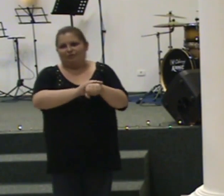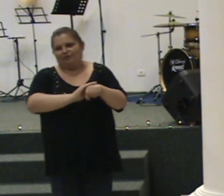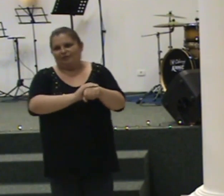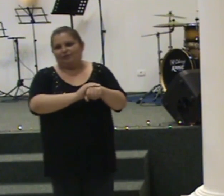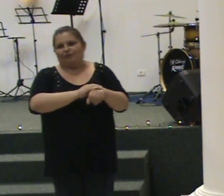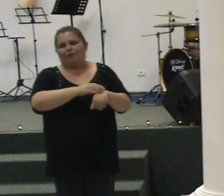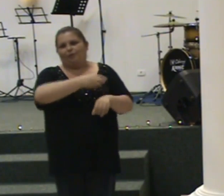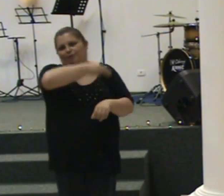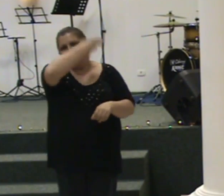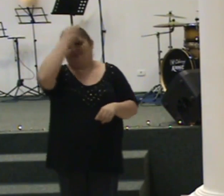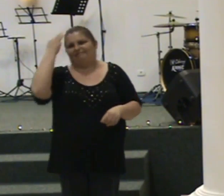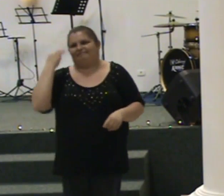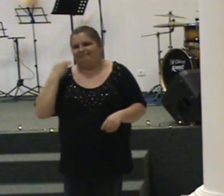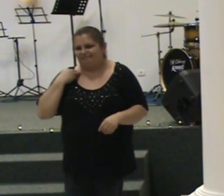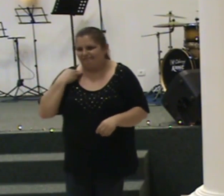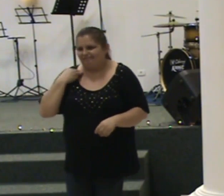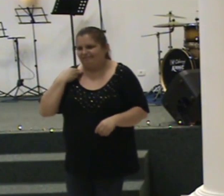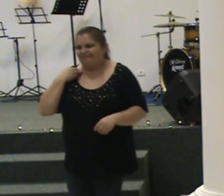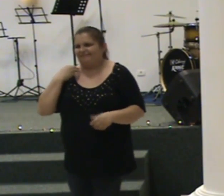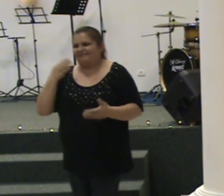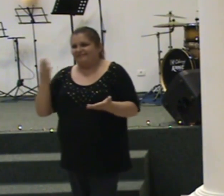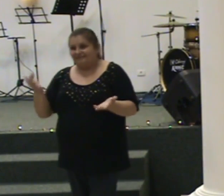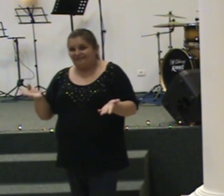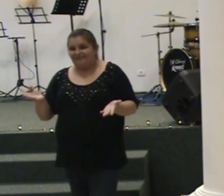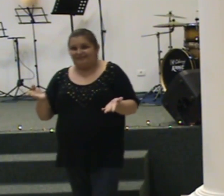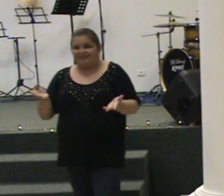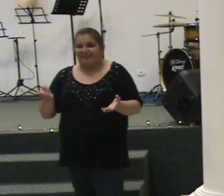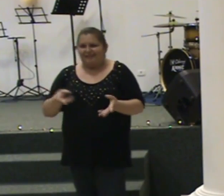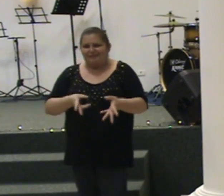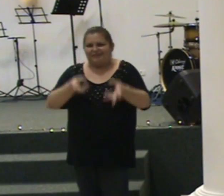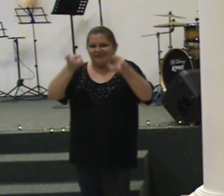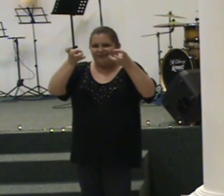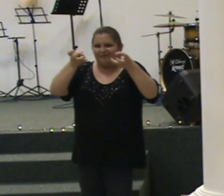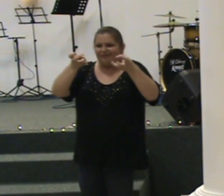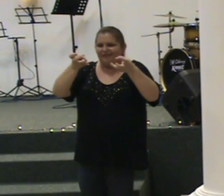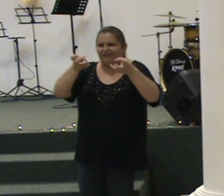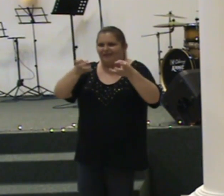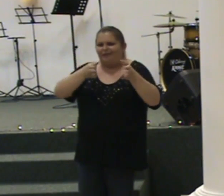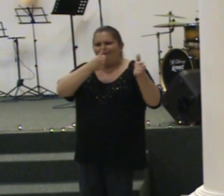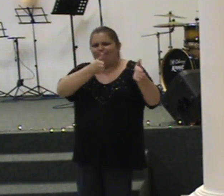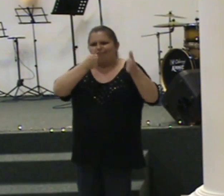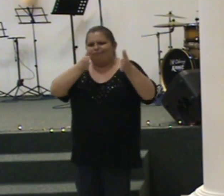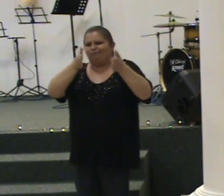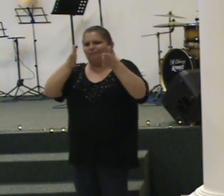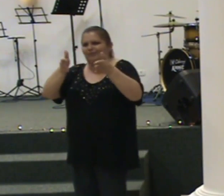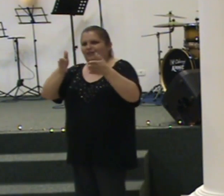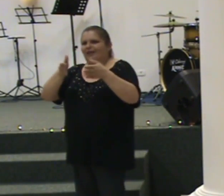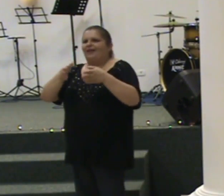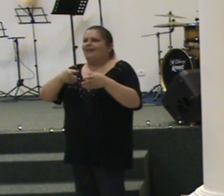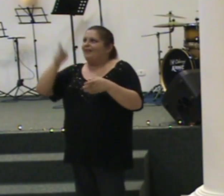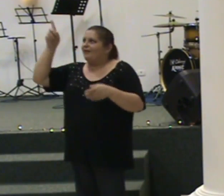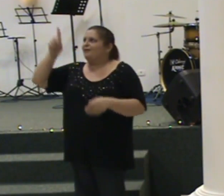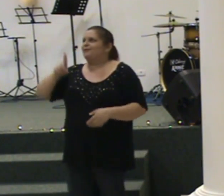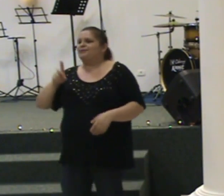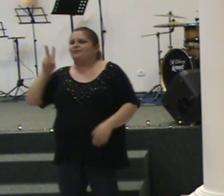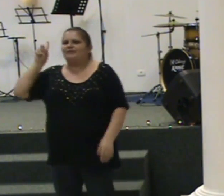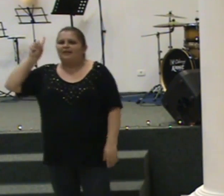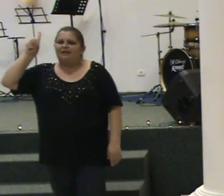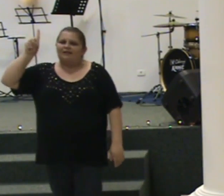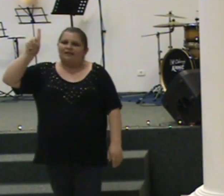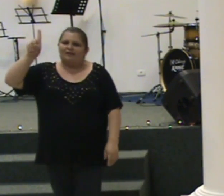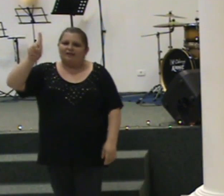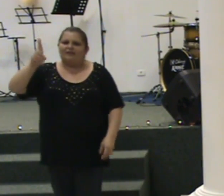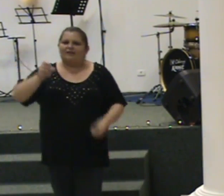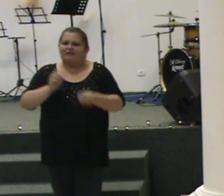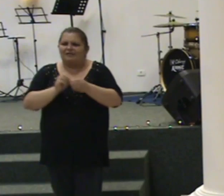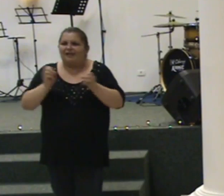como é duro para Deus fazer a sua obra, né? Quantas interferências existem na nossa vida, nas nossas coisas pessoais, que